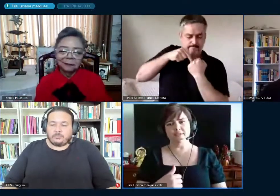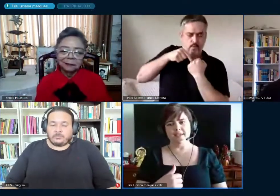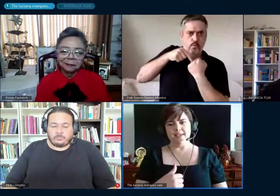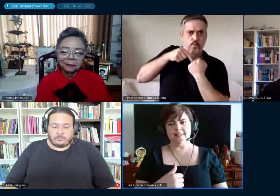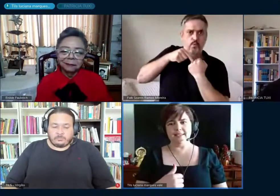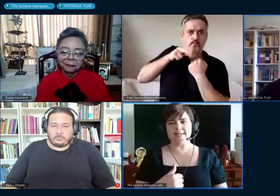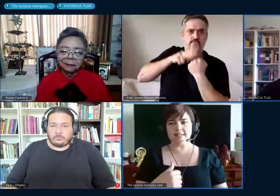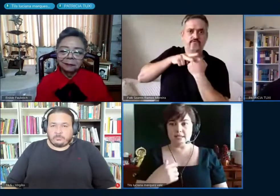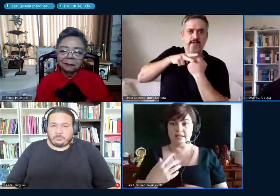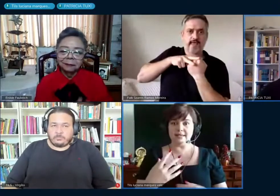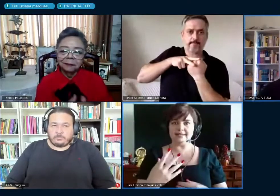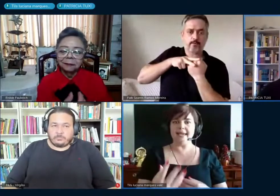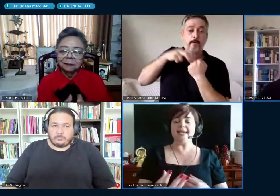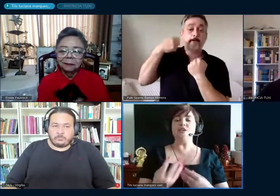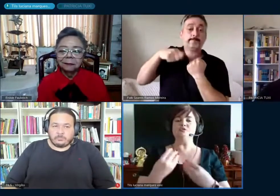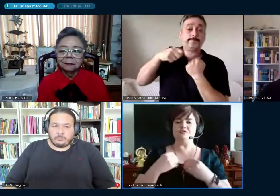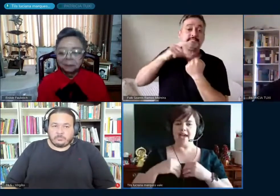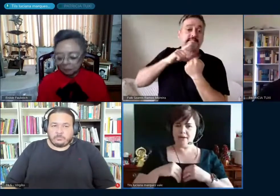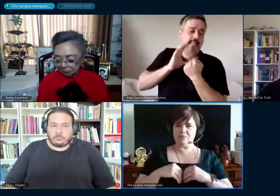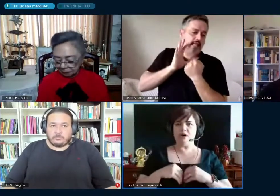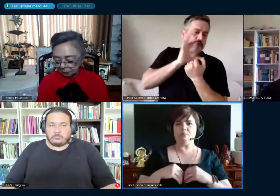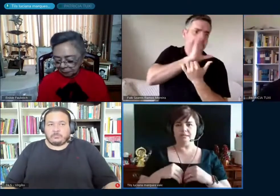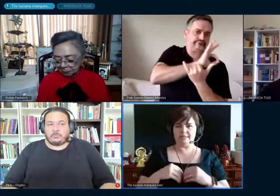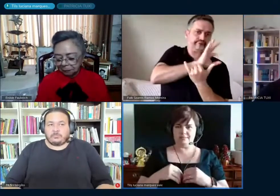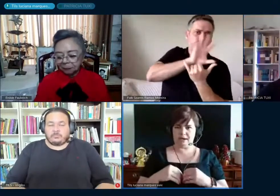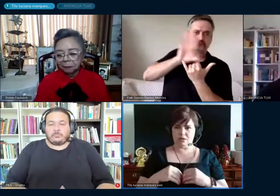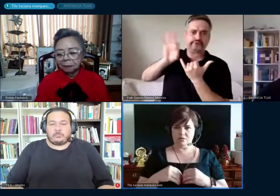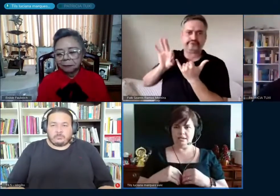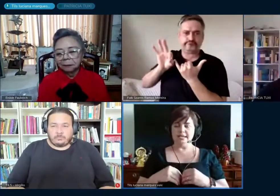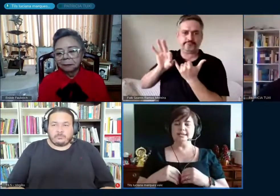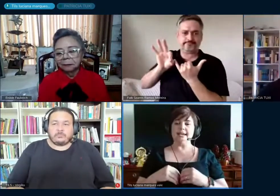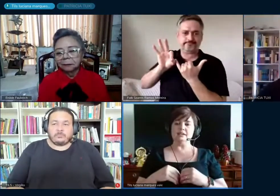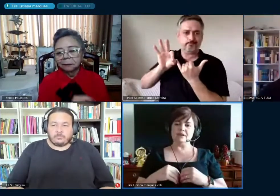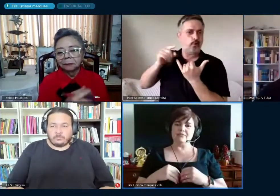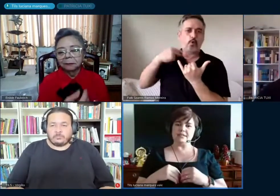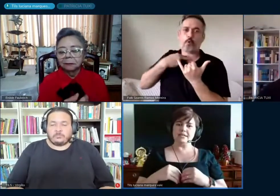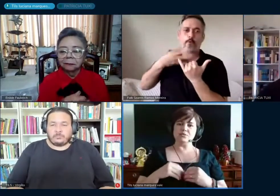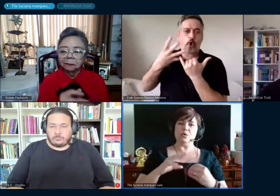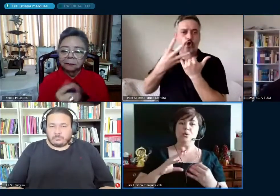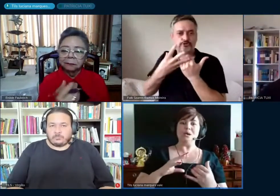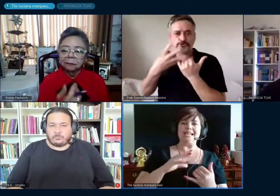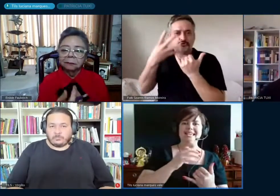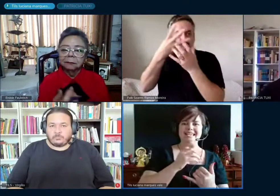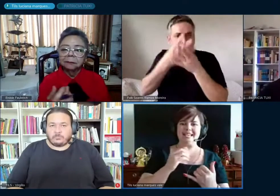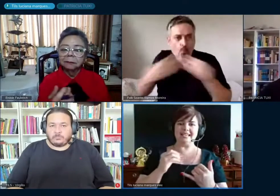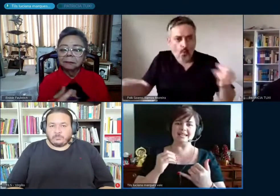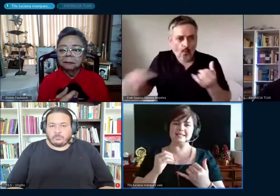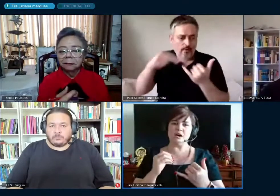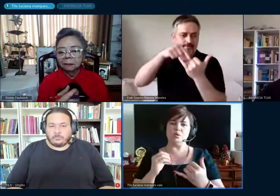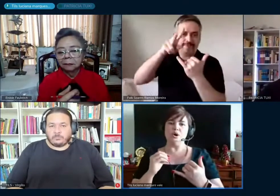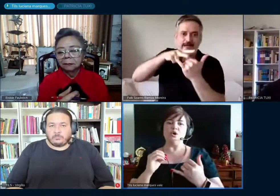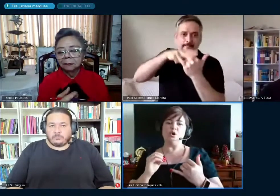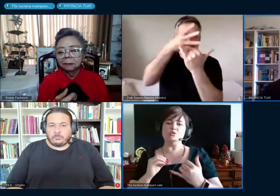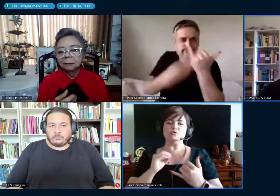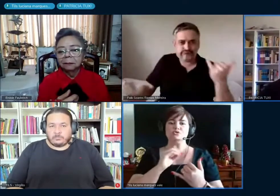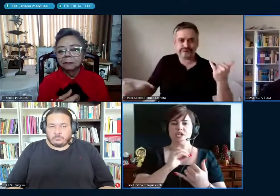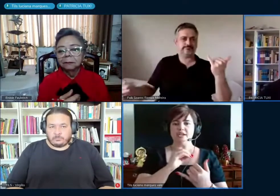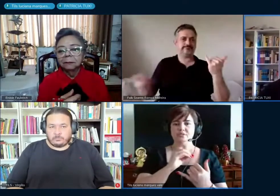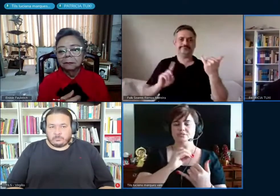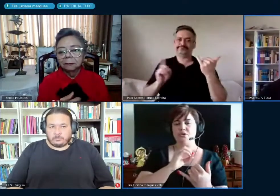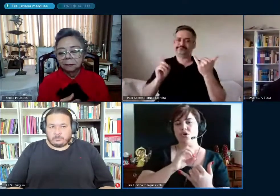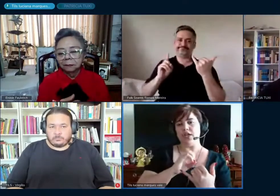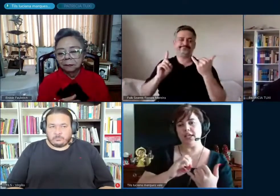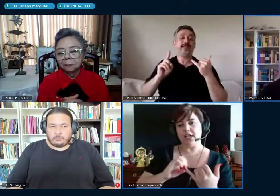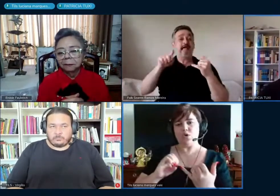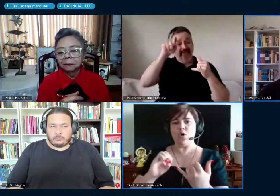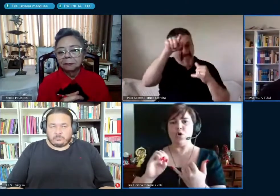entendimento. Desse entender que o verbo é o principal, e aí ele vai fazendo o link, a ligação com o